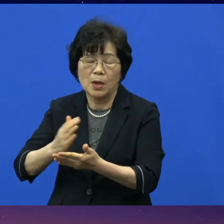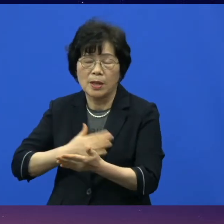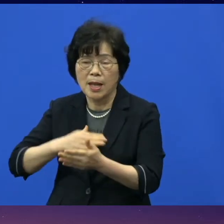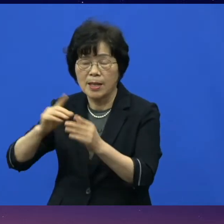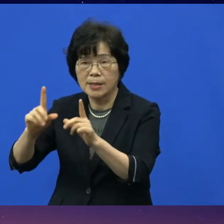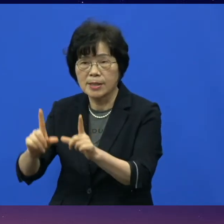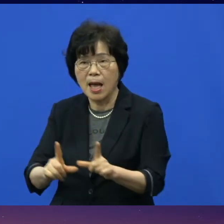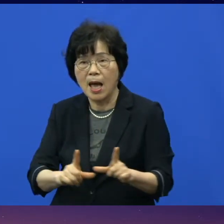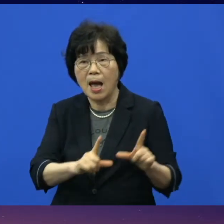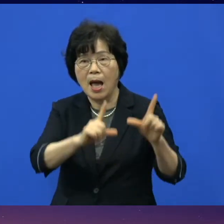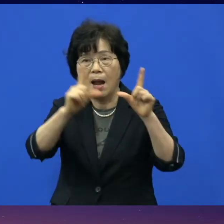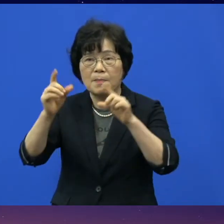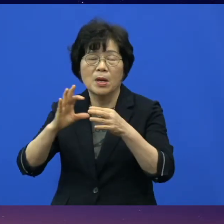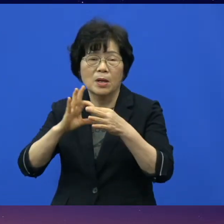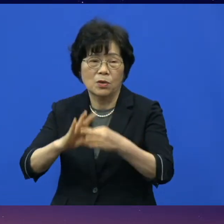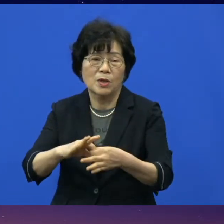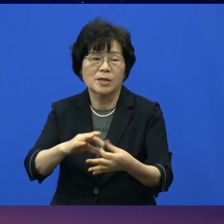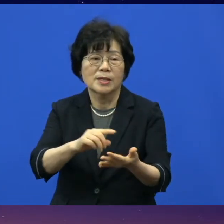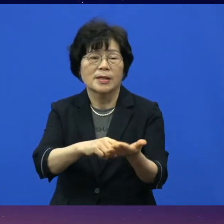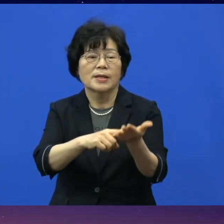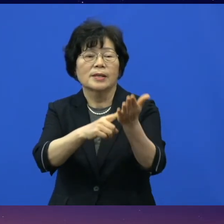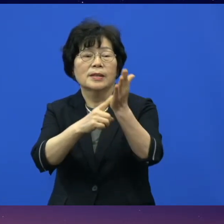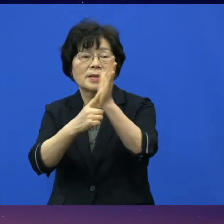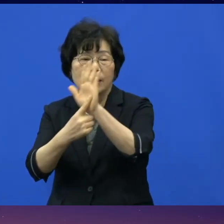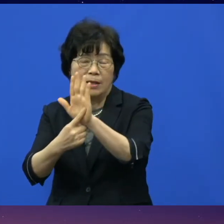통하여 드러나는,